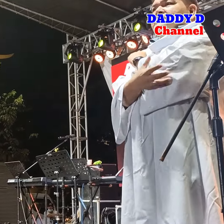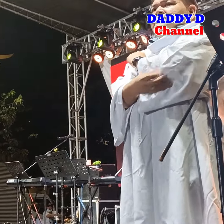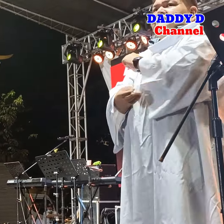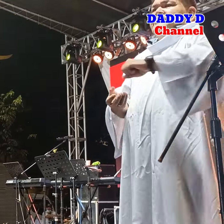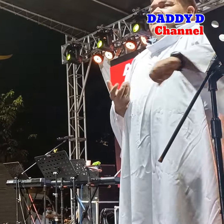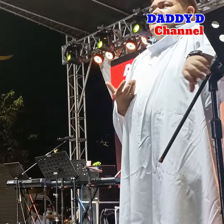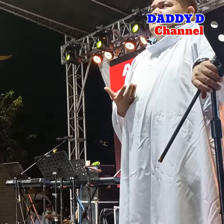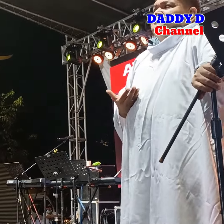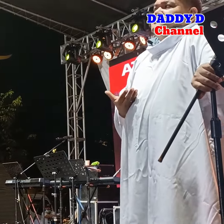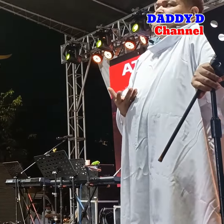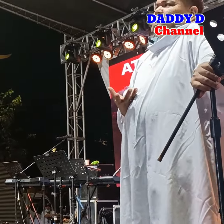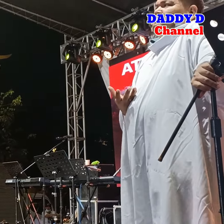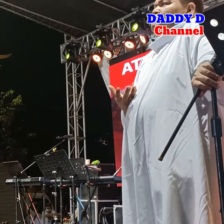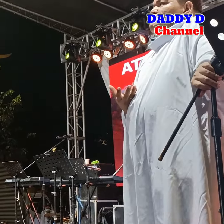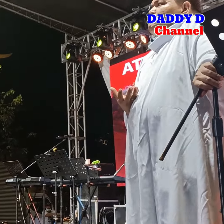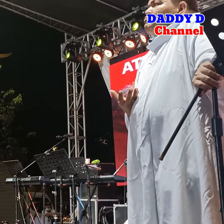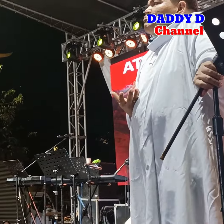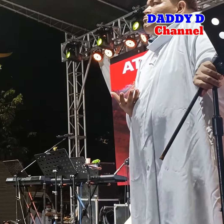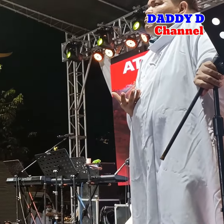dukha.